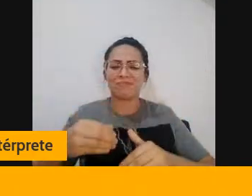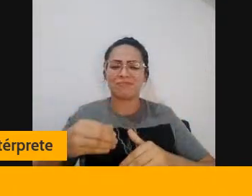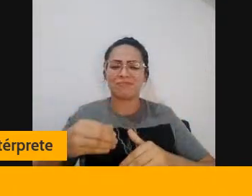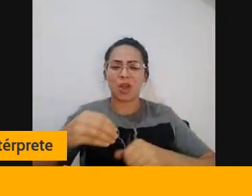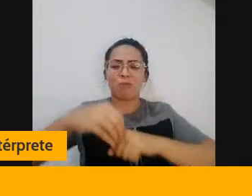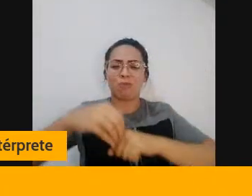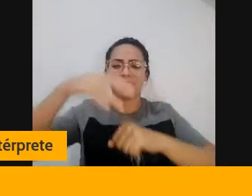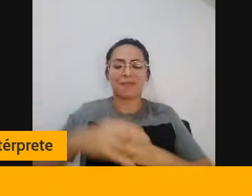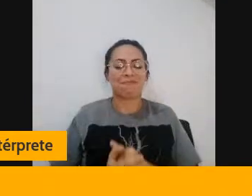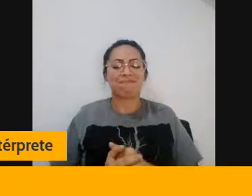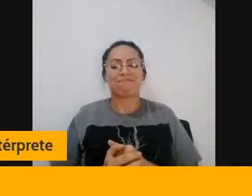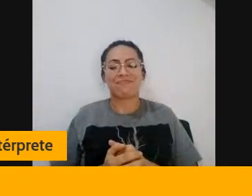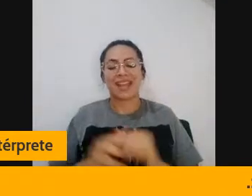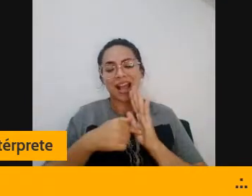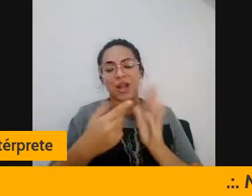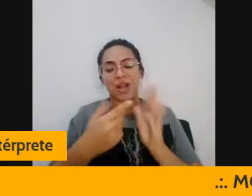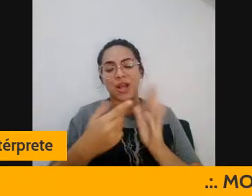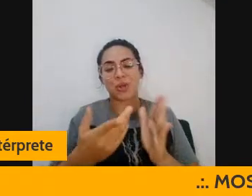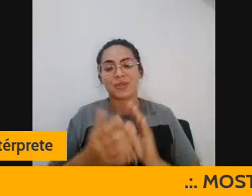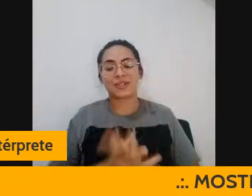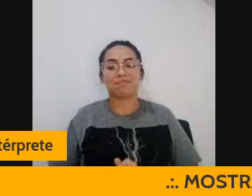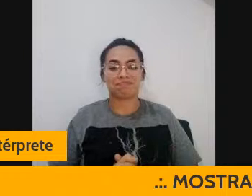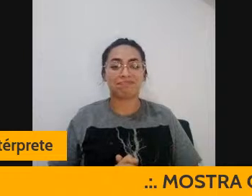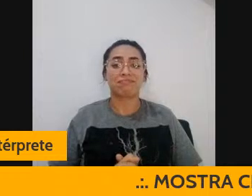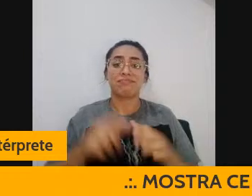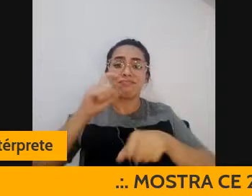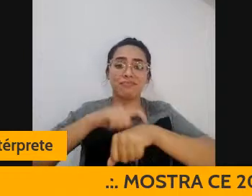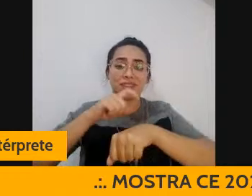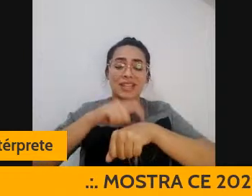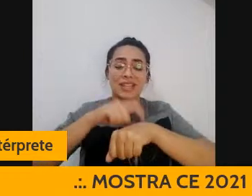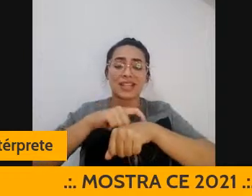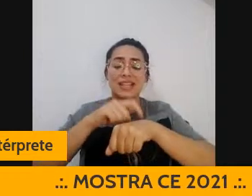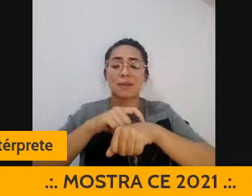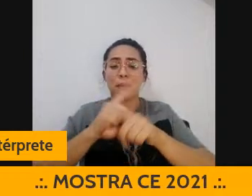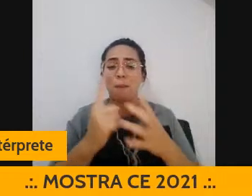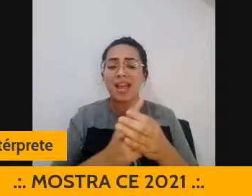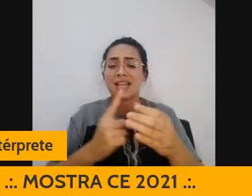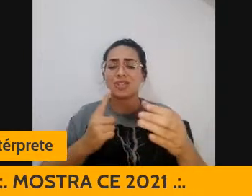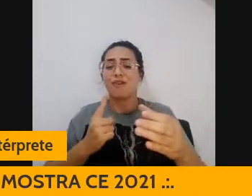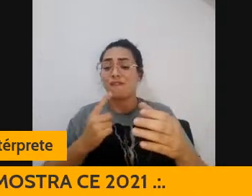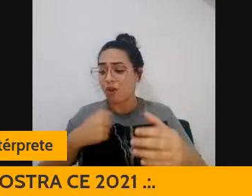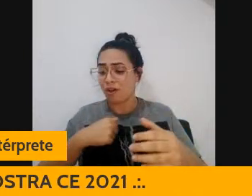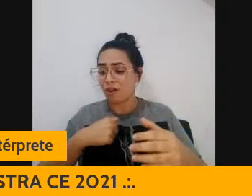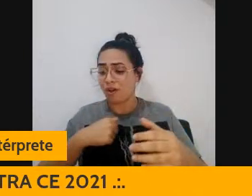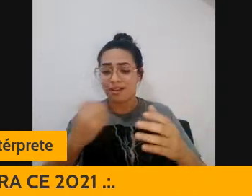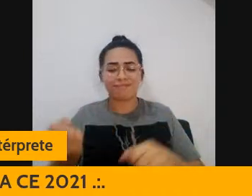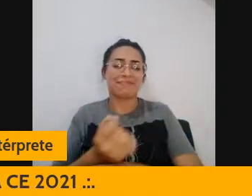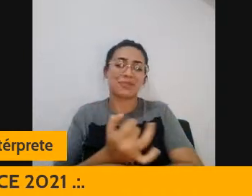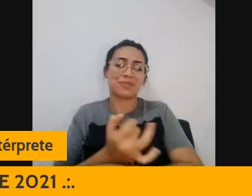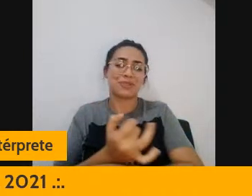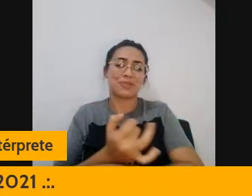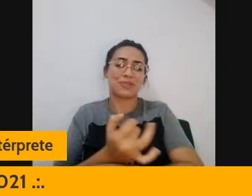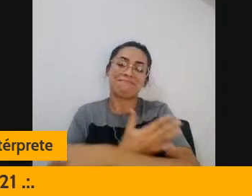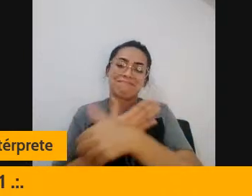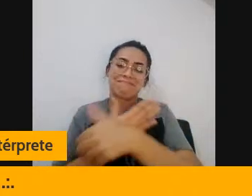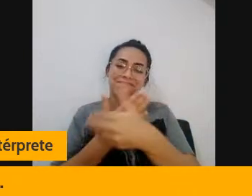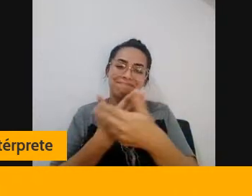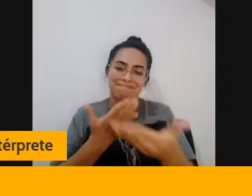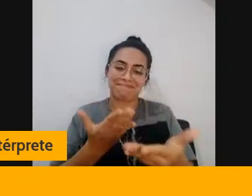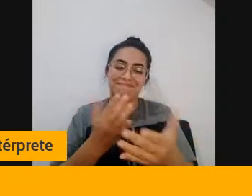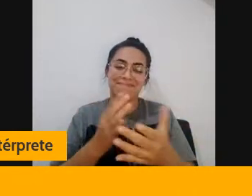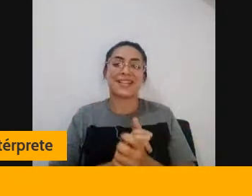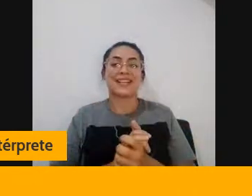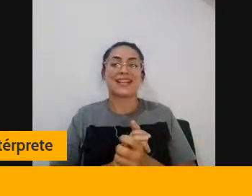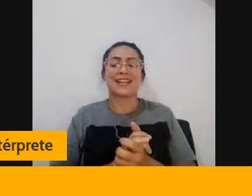que a Mostra CE trouxe. E nesse momento de isolamento, foi tão emocionante, né, trazer as